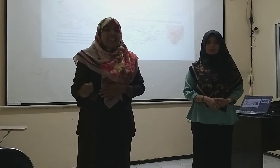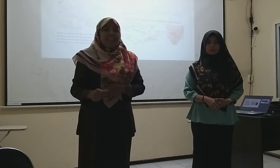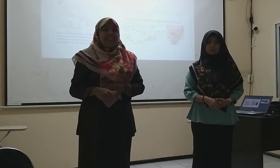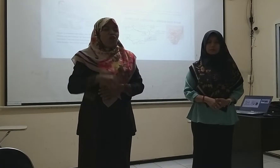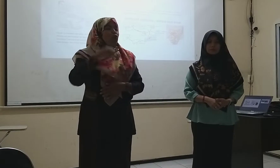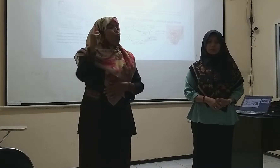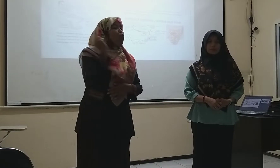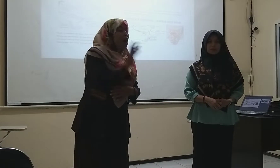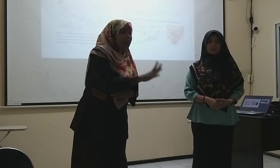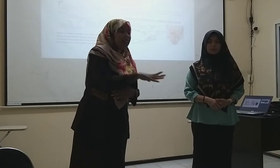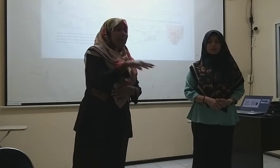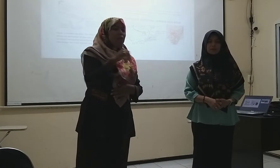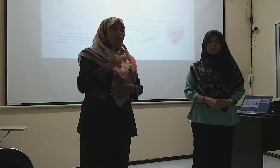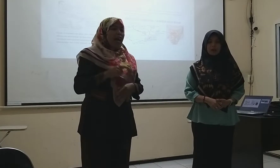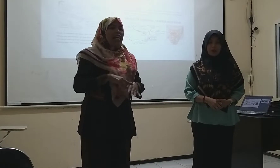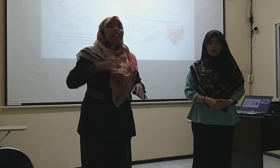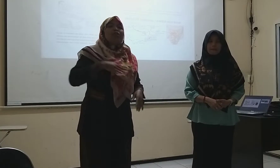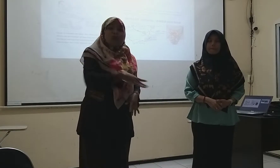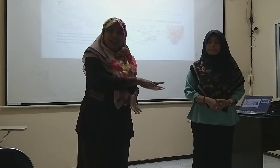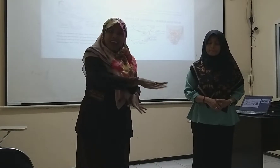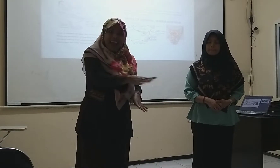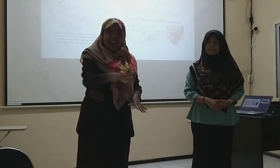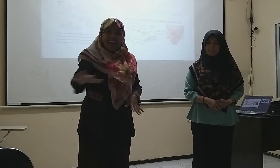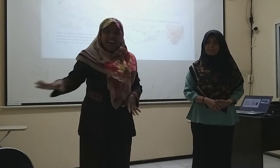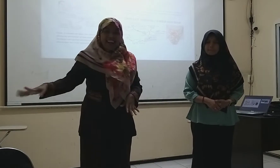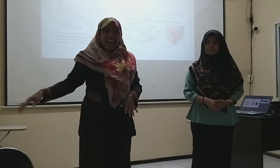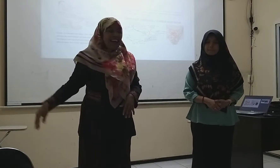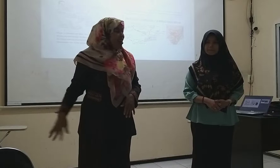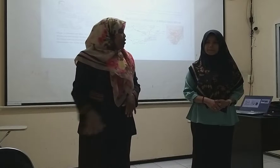kebersihan, buang sampah di